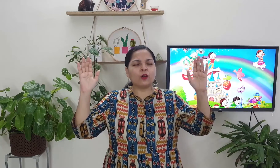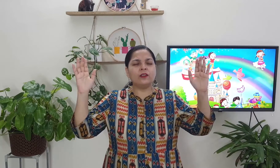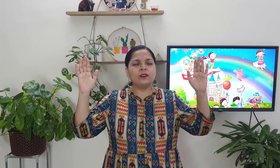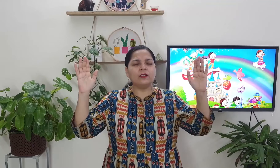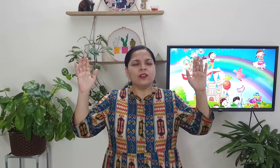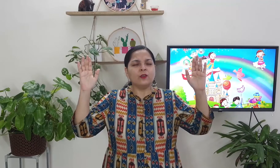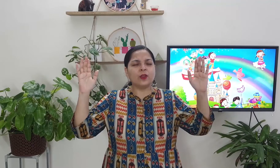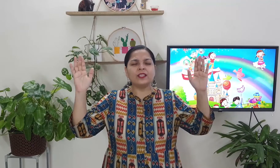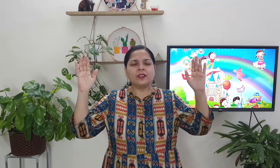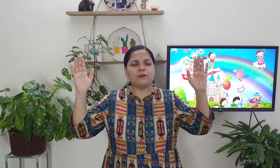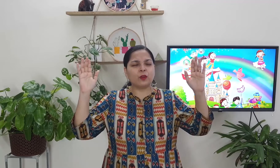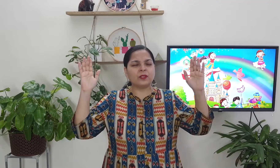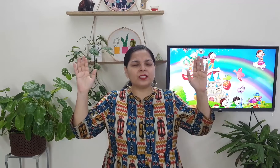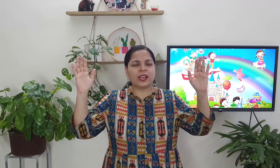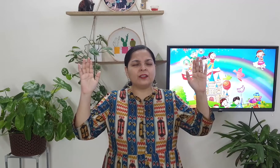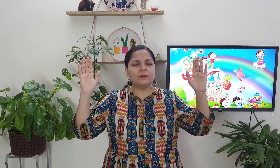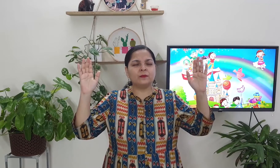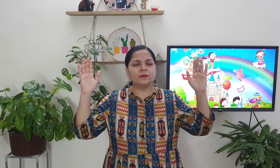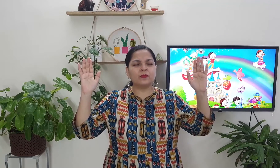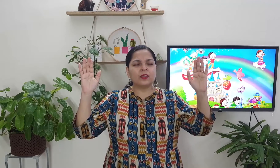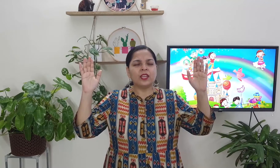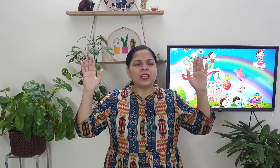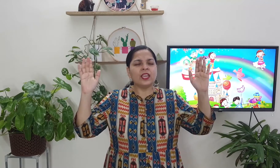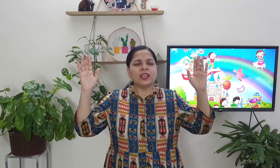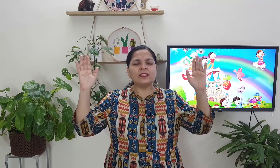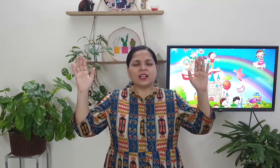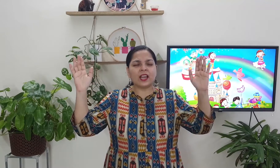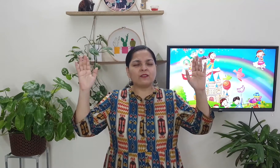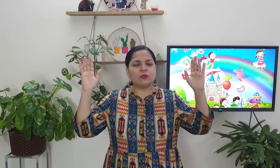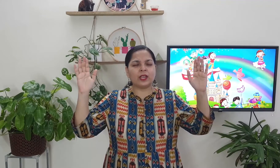அவரை உயிர்ப்பித்தார். அவர் இன்று உயிருடன் இருக்கிறார்.